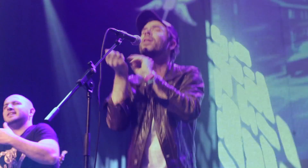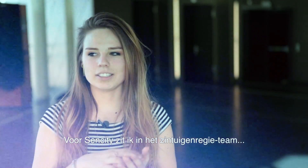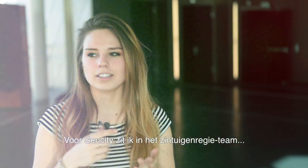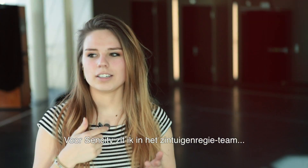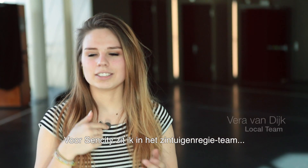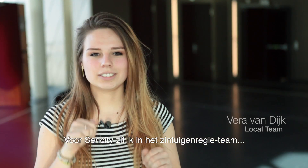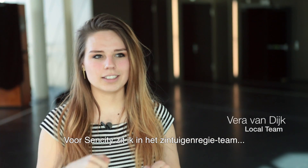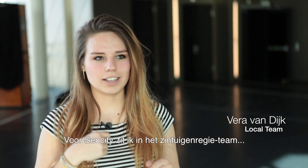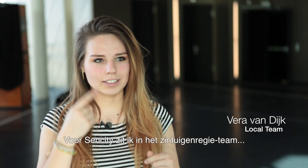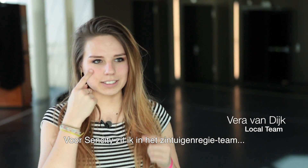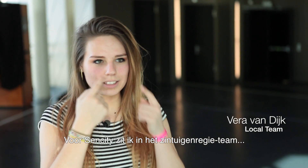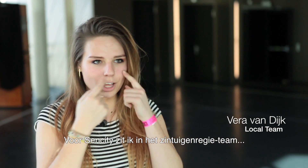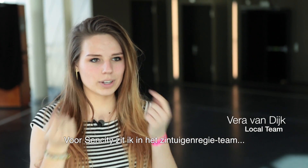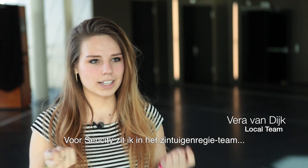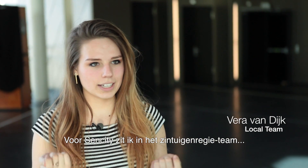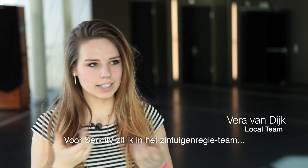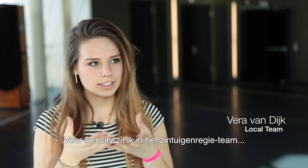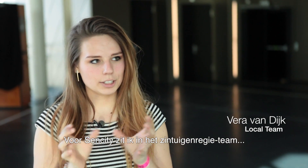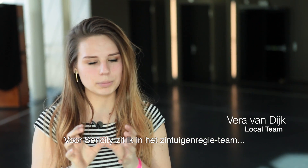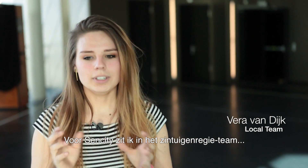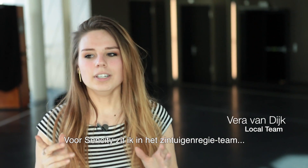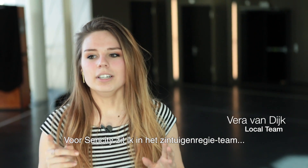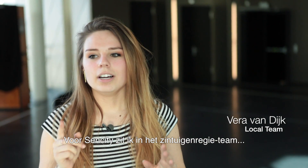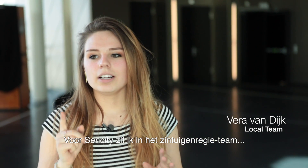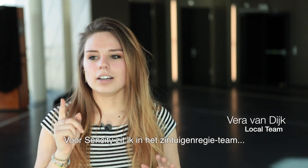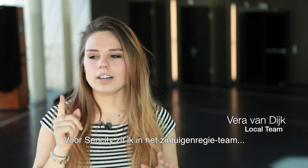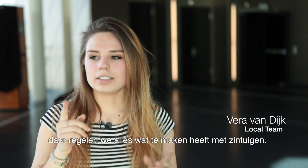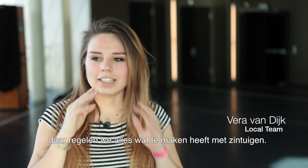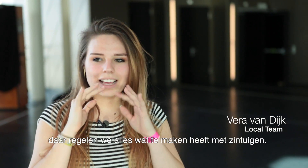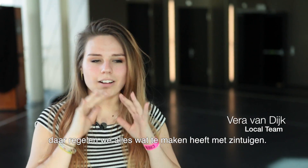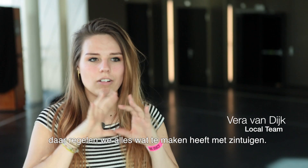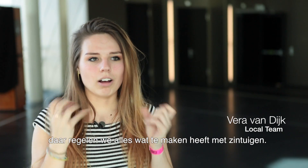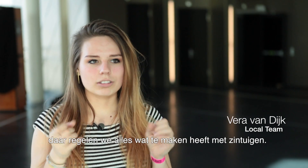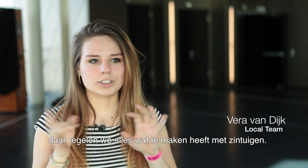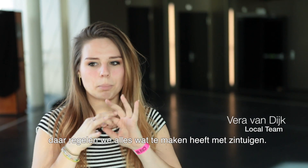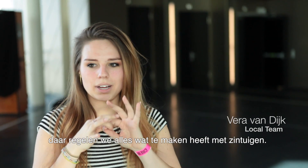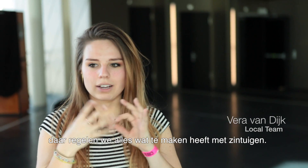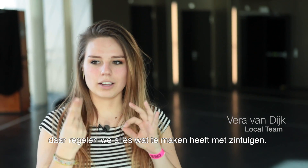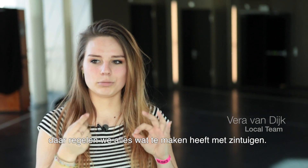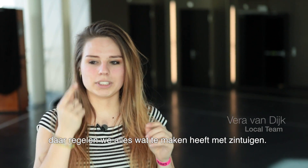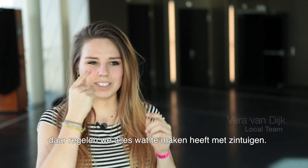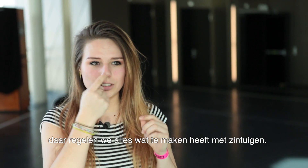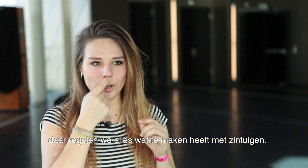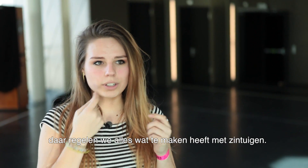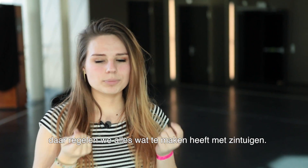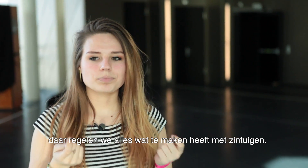City zit ik in zintuigenhierarchie-team. Daar regelen we alles wat te maken heeft met zintuigen.